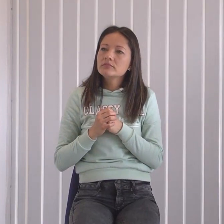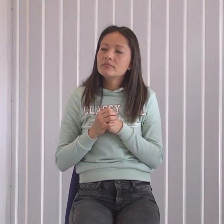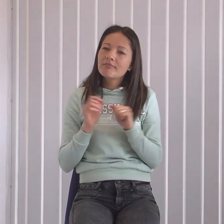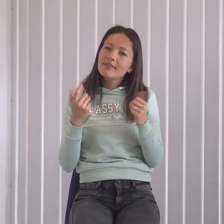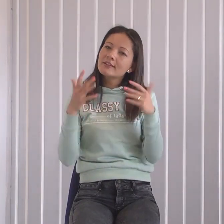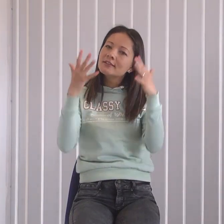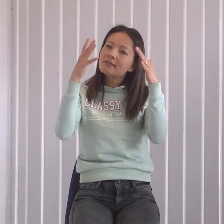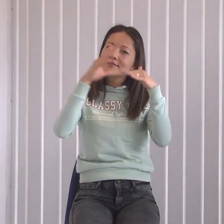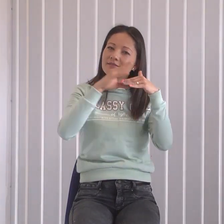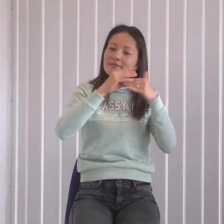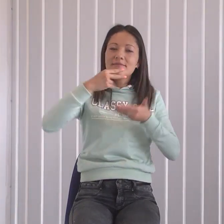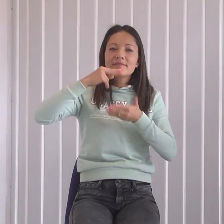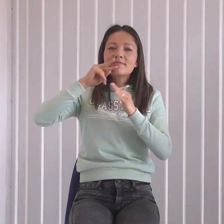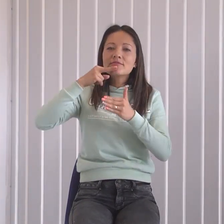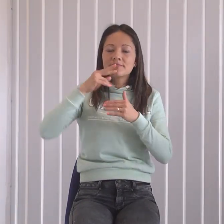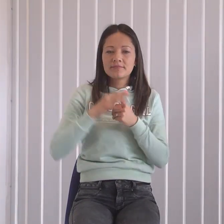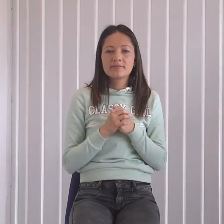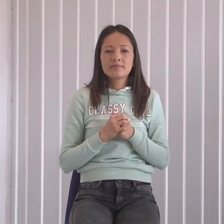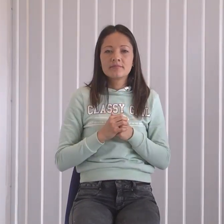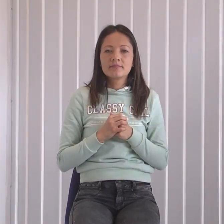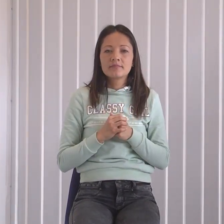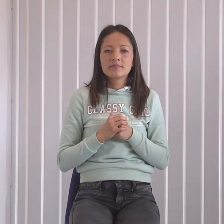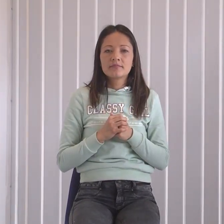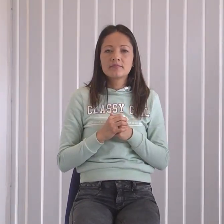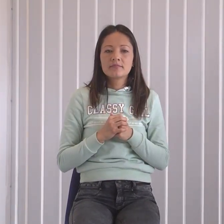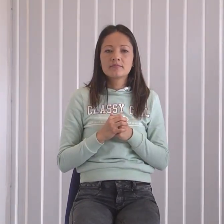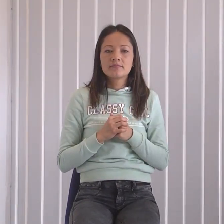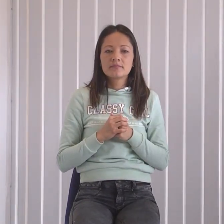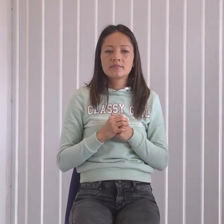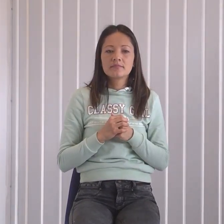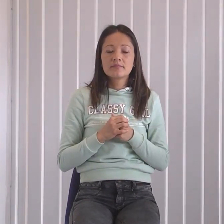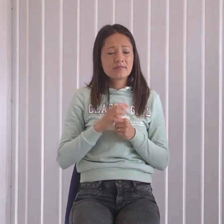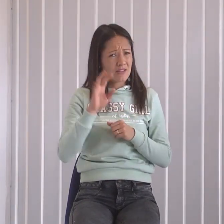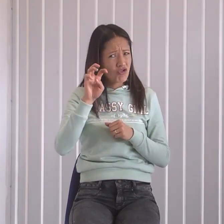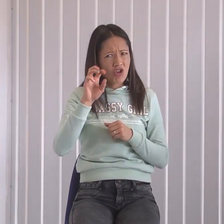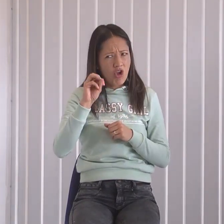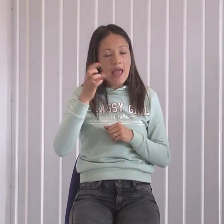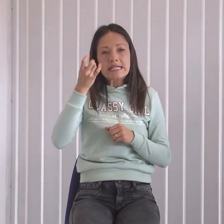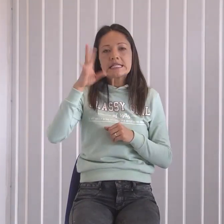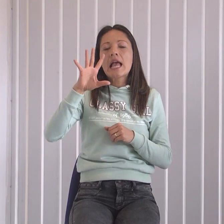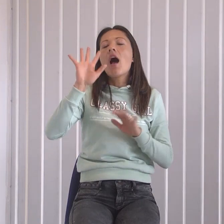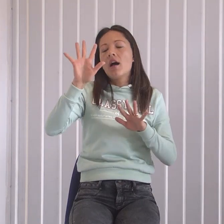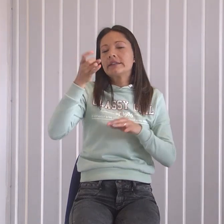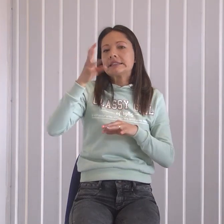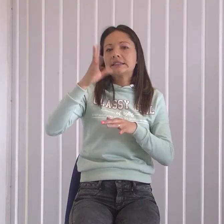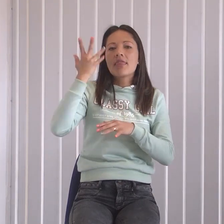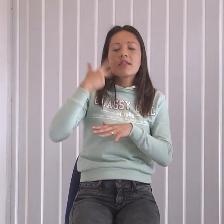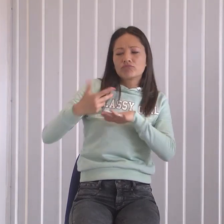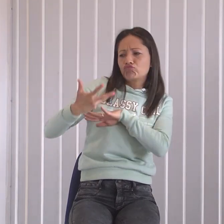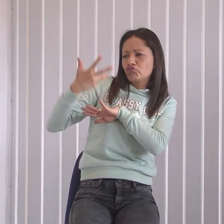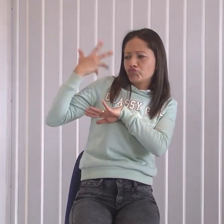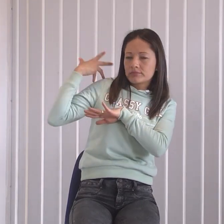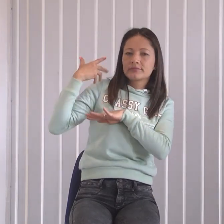estábamos celebrando la Santa Cena. ¿No? ¿Fue hace 15 días? Hace 15 días estábamos celebrando la Santa Cena. ¿Y qué